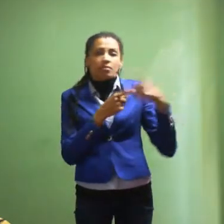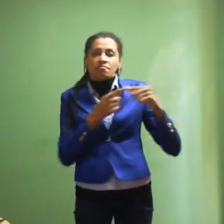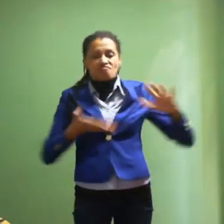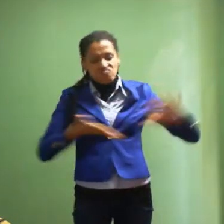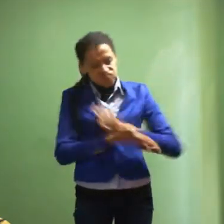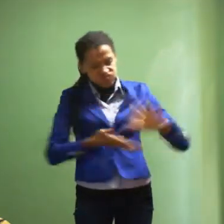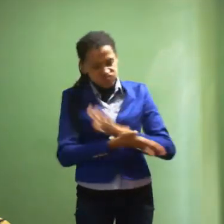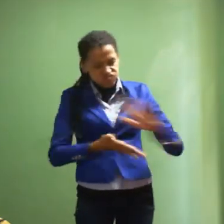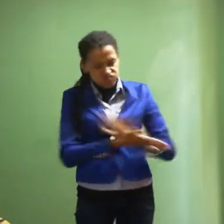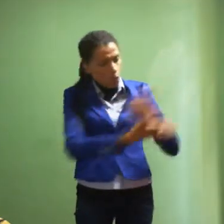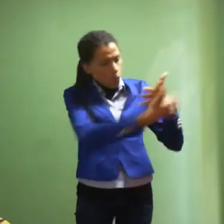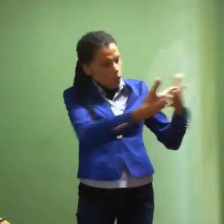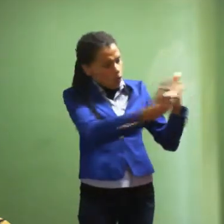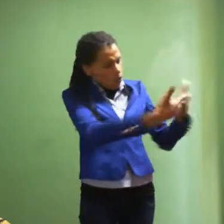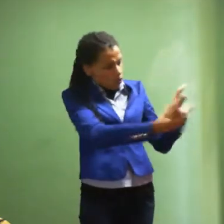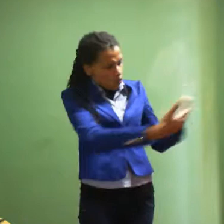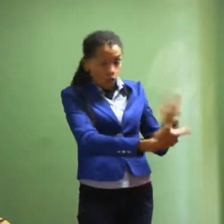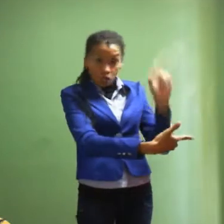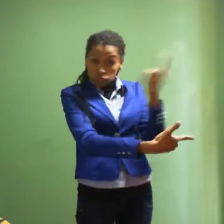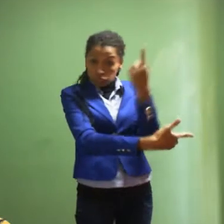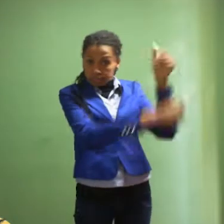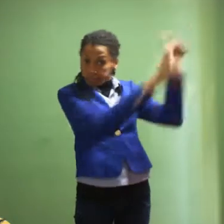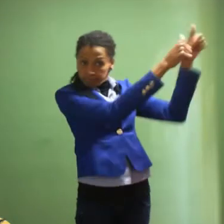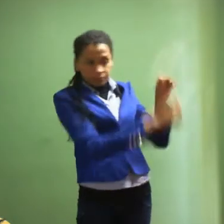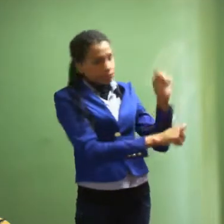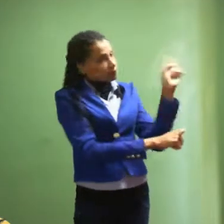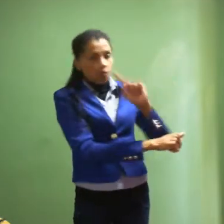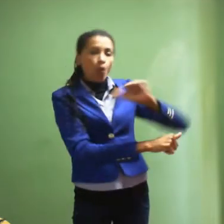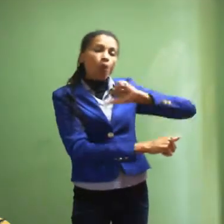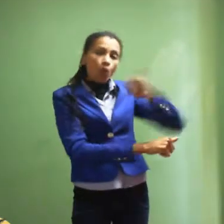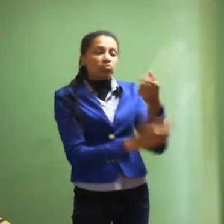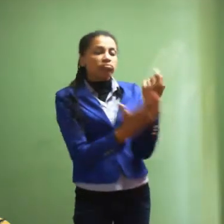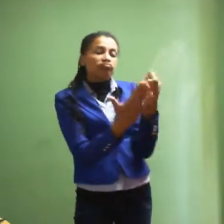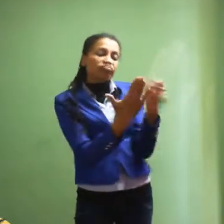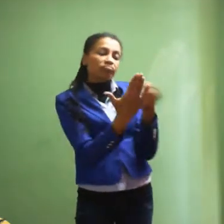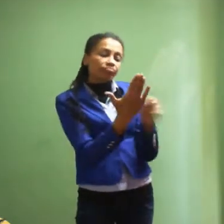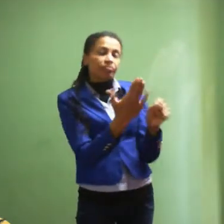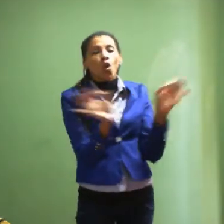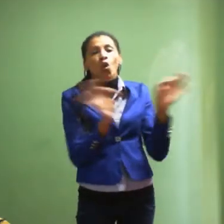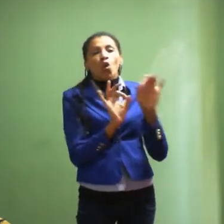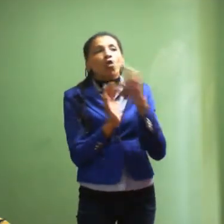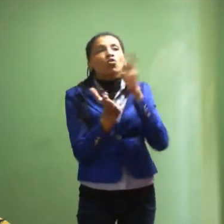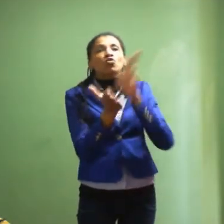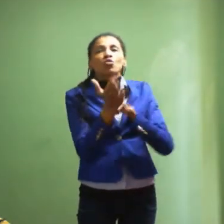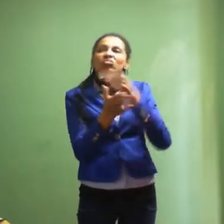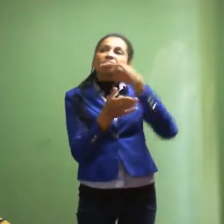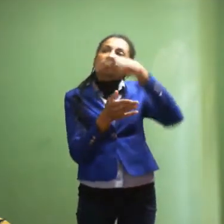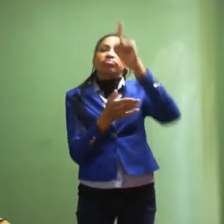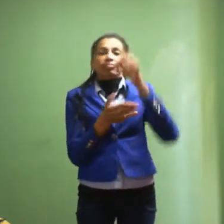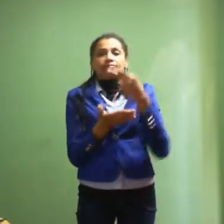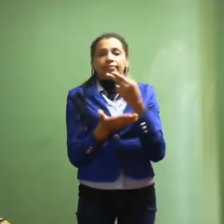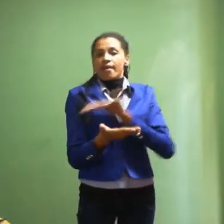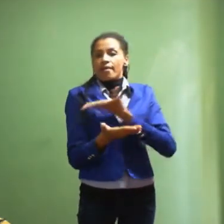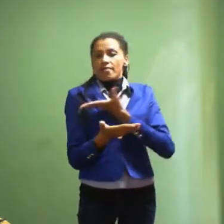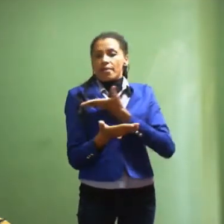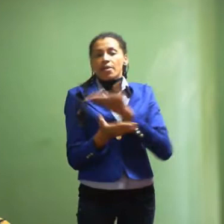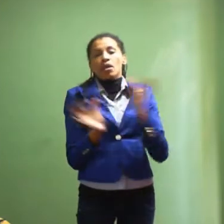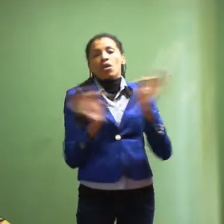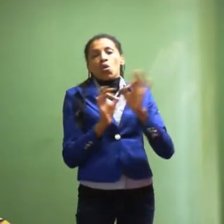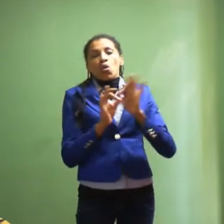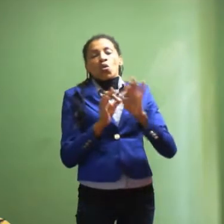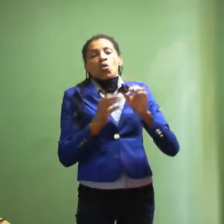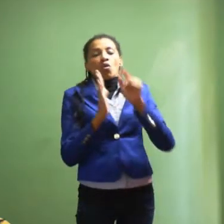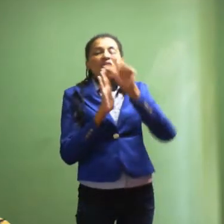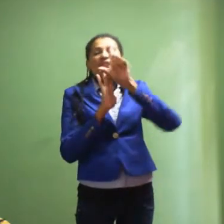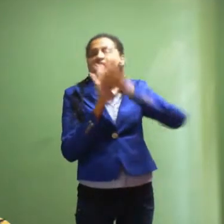materiales en escrito, que no son solamente las carteleras, son las notas, las circulares, las listas, los mapas, cuadros,